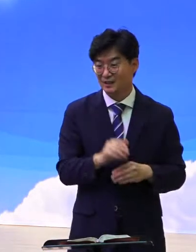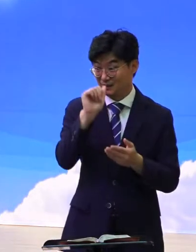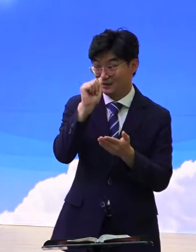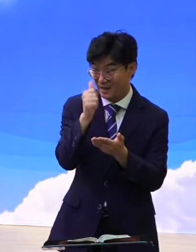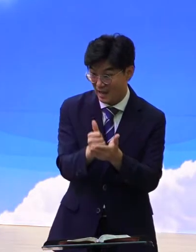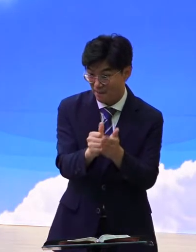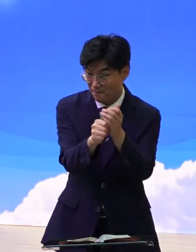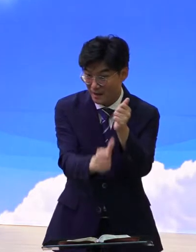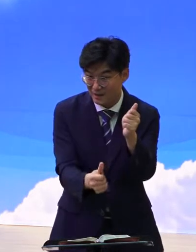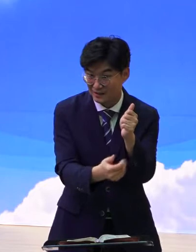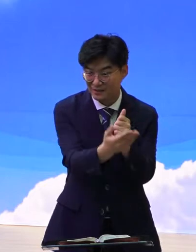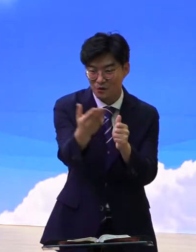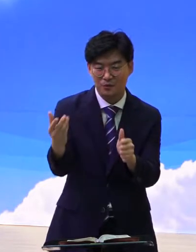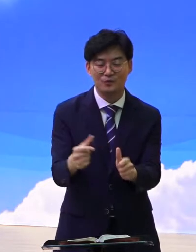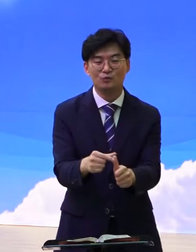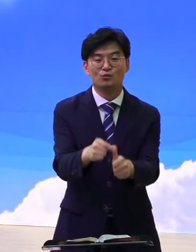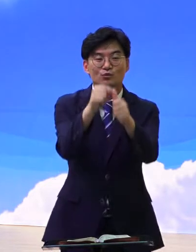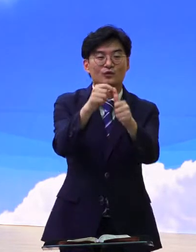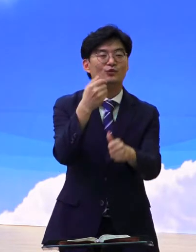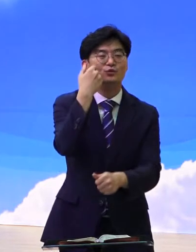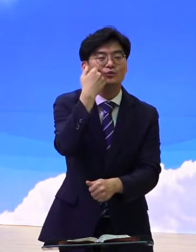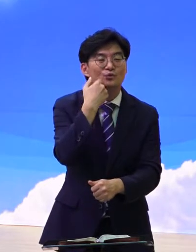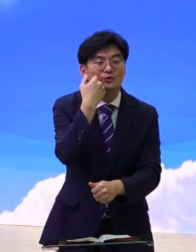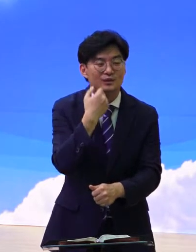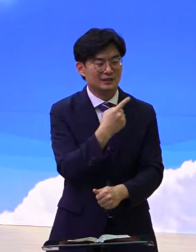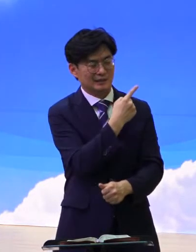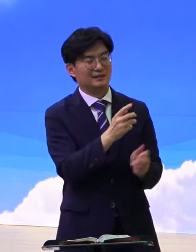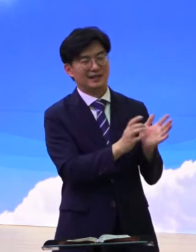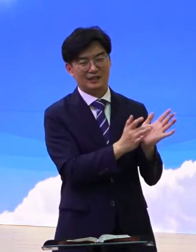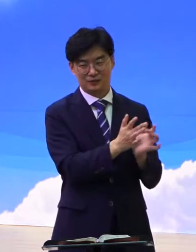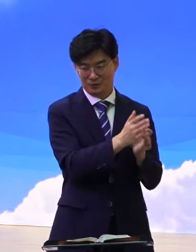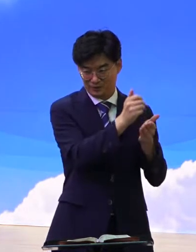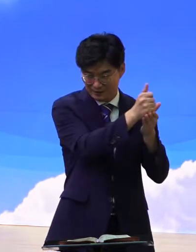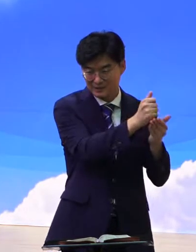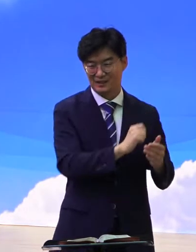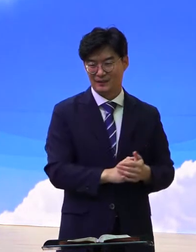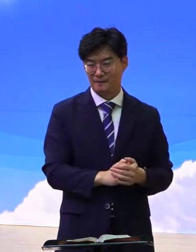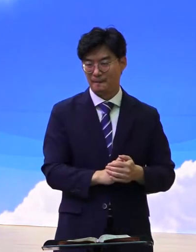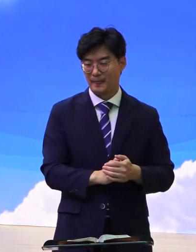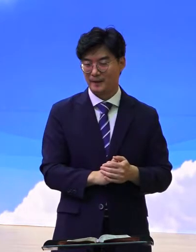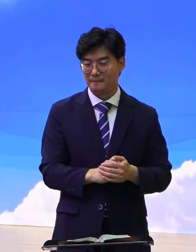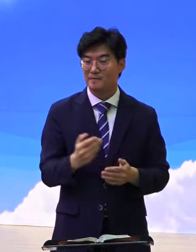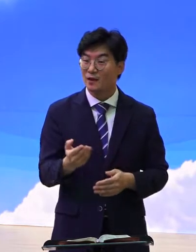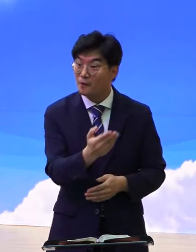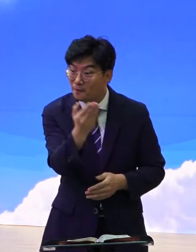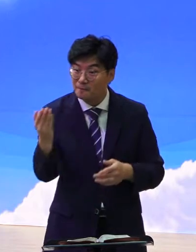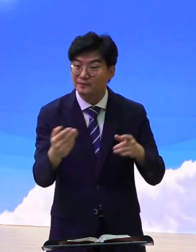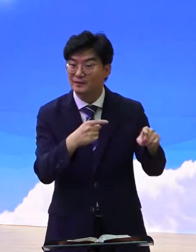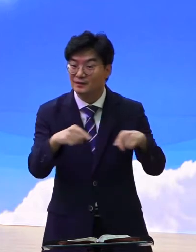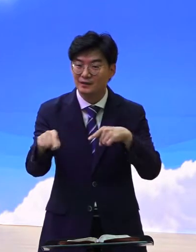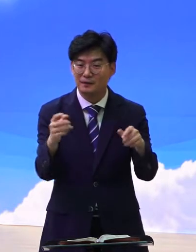삶, 예수님을 주인으로 모시고 살아가는 새로운 삶을 살게 하십니다.